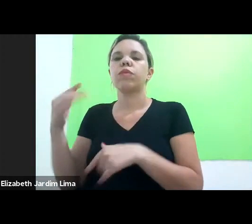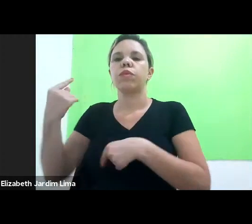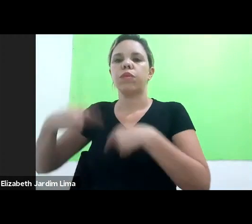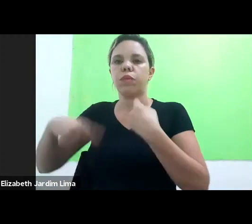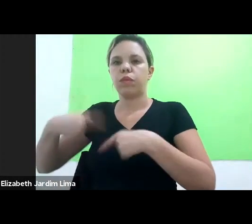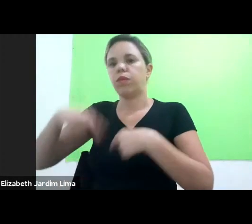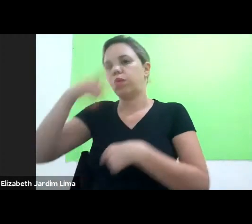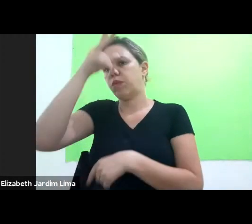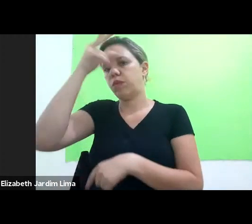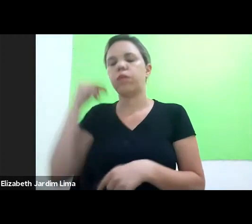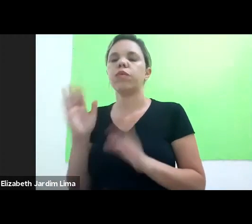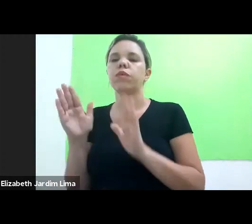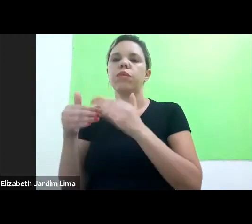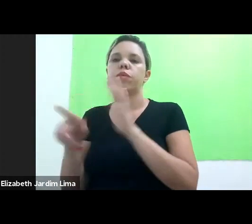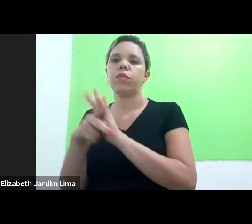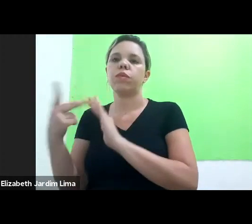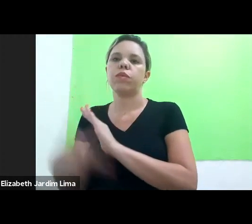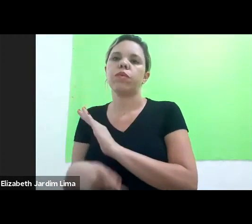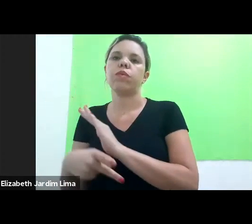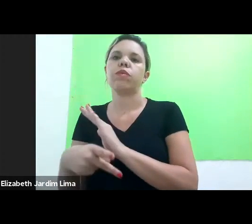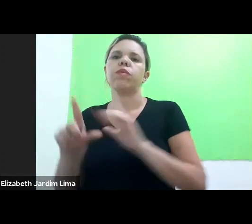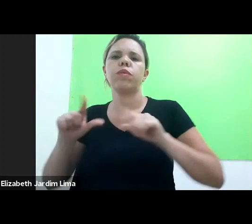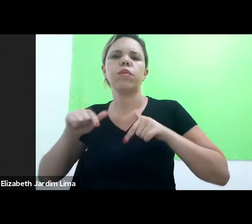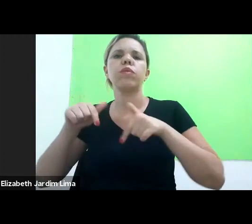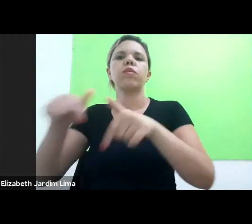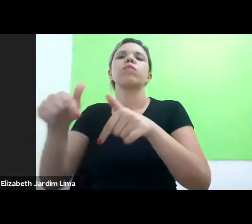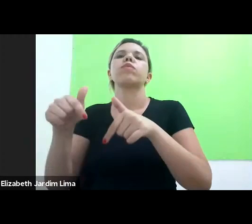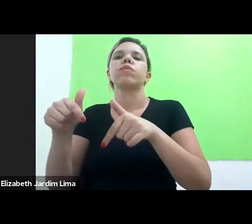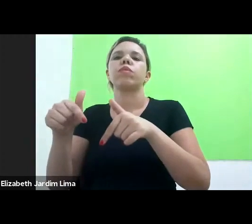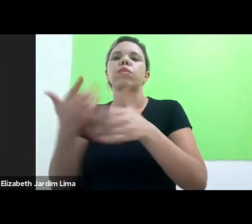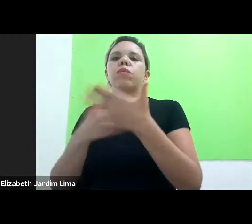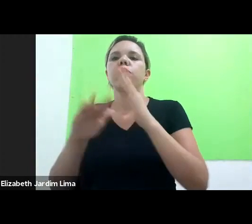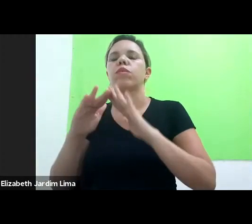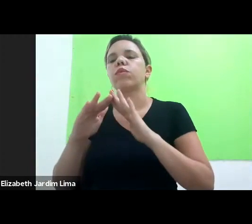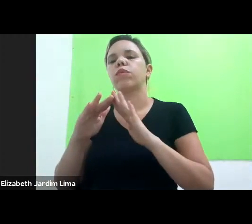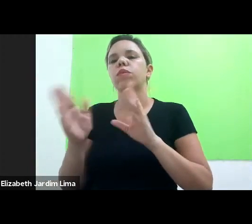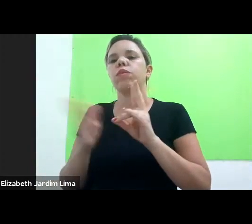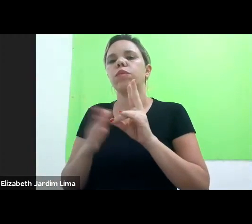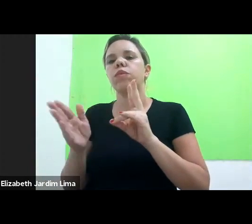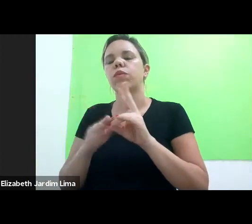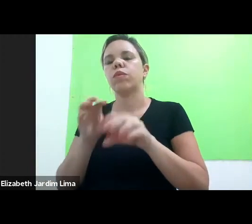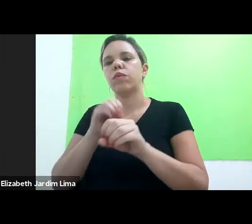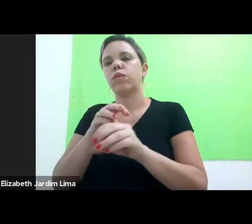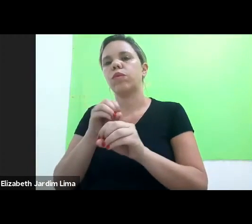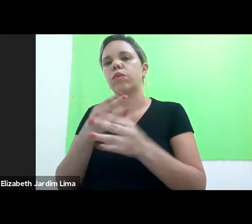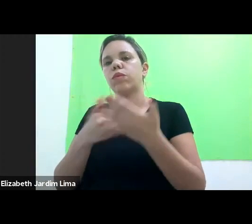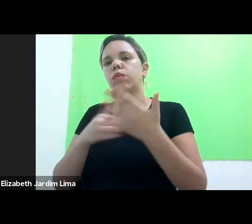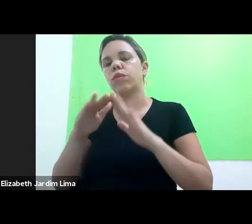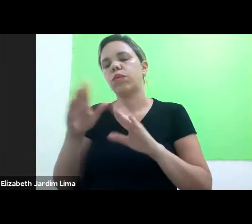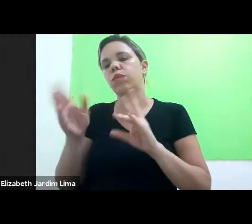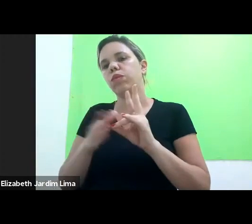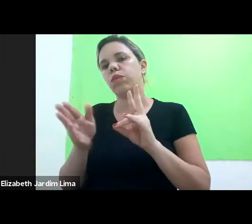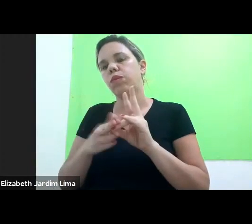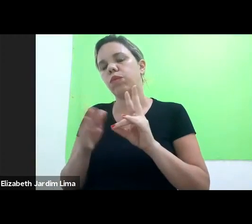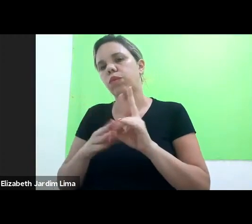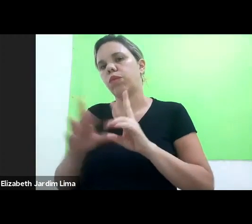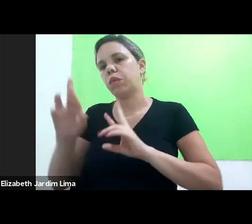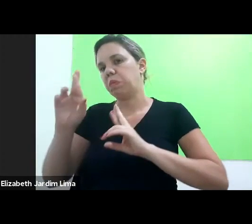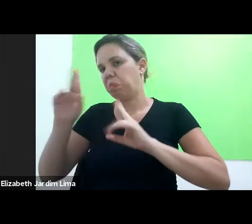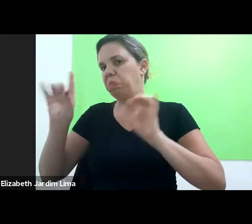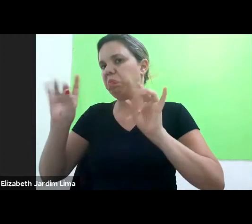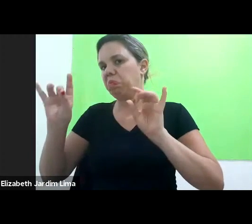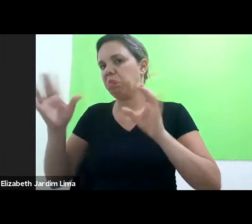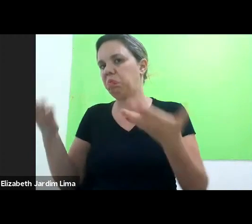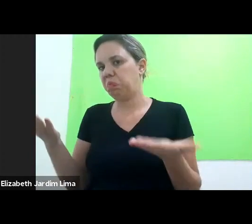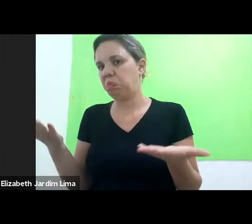pública específica para fortalecimento das escolas indígenas e da educação escolar indígena, que é diferenciada. Né? O